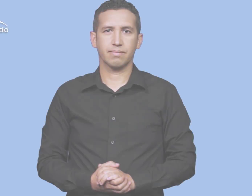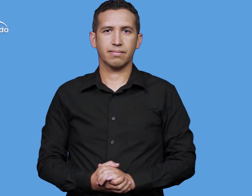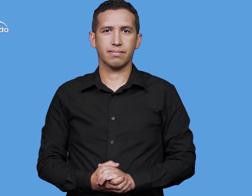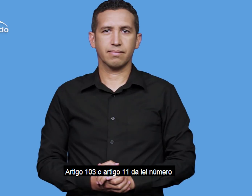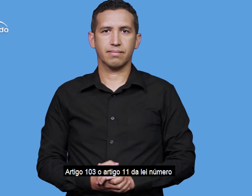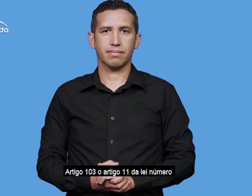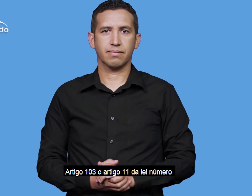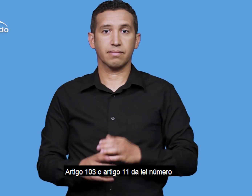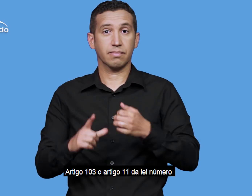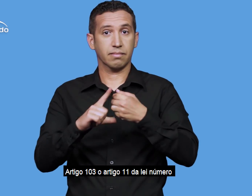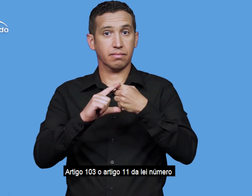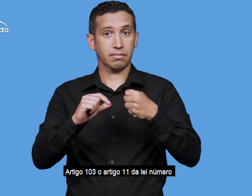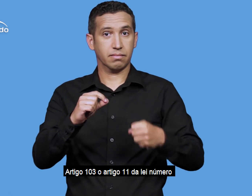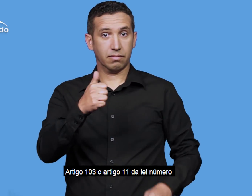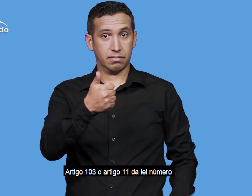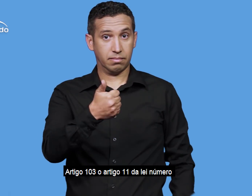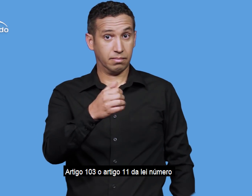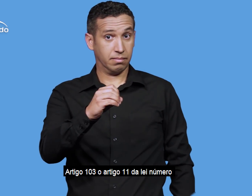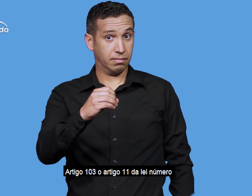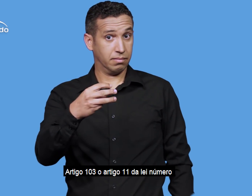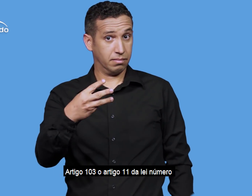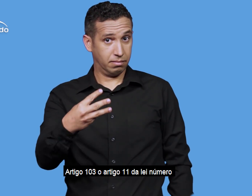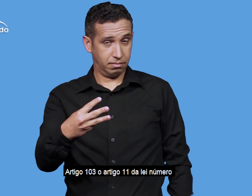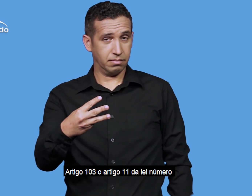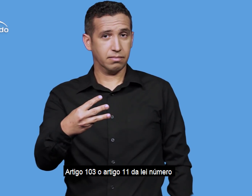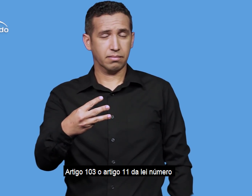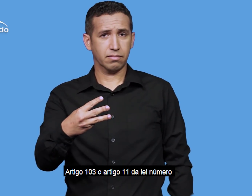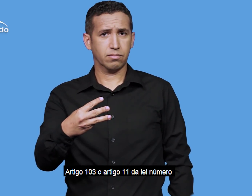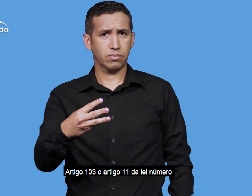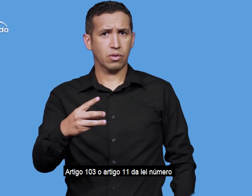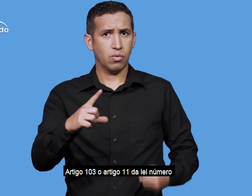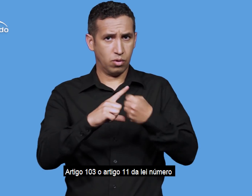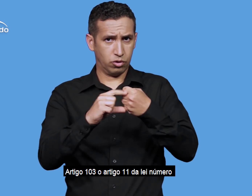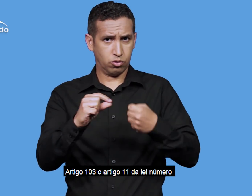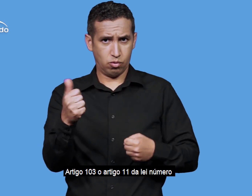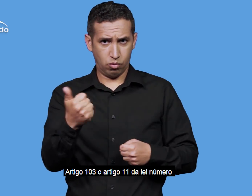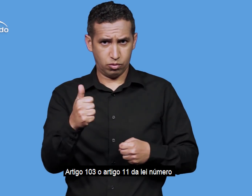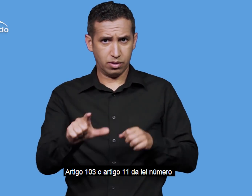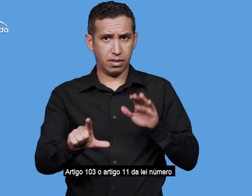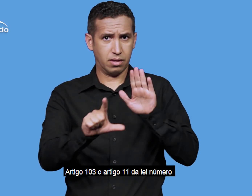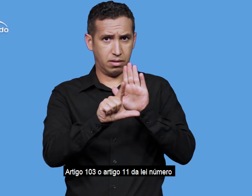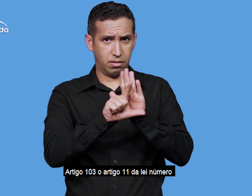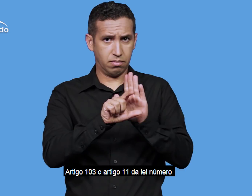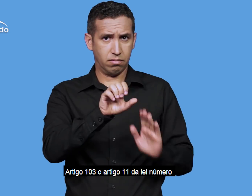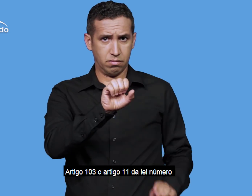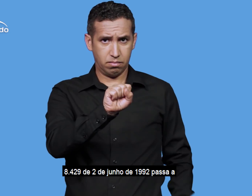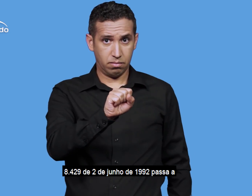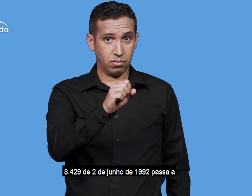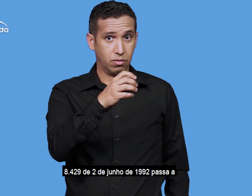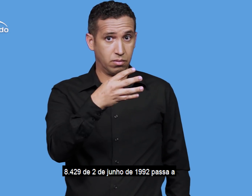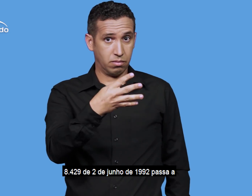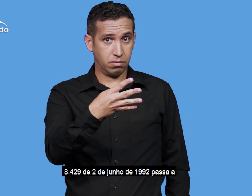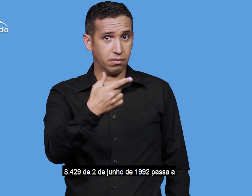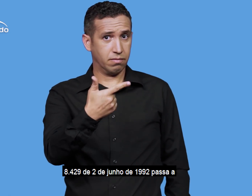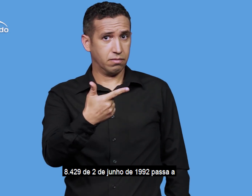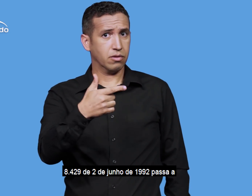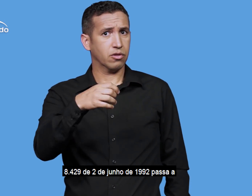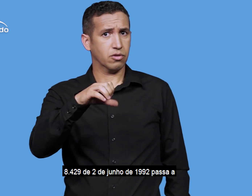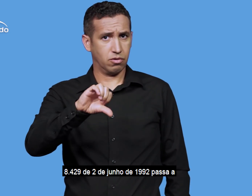o artigo 103 o artigo 11 da lei número 8.429 de 2 de junho